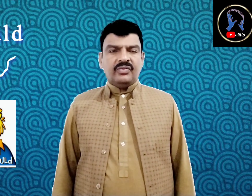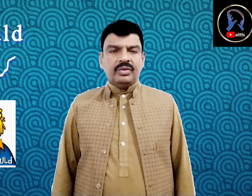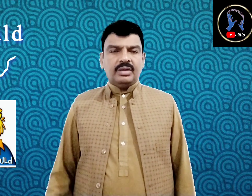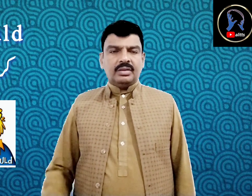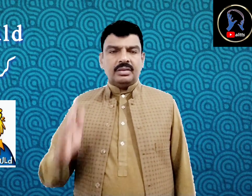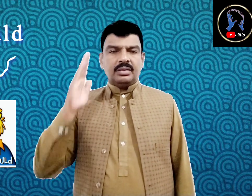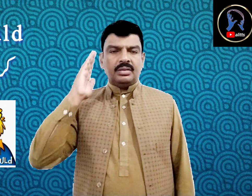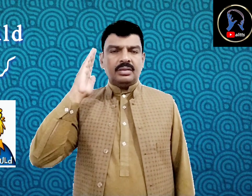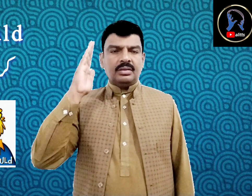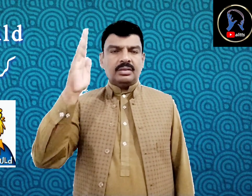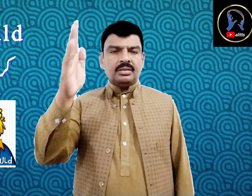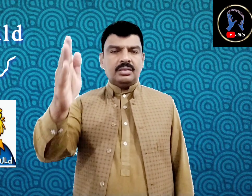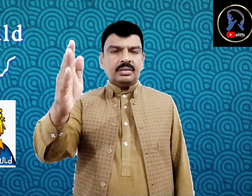वुड।